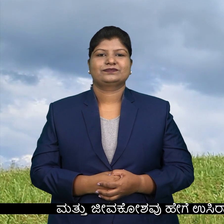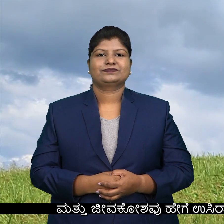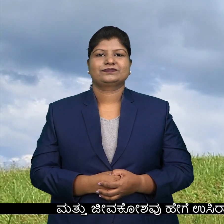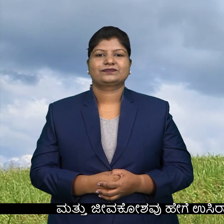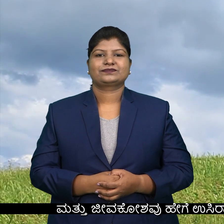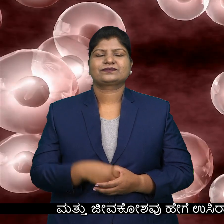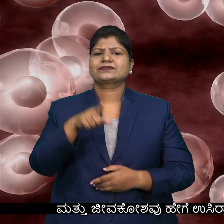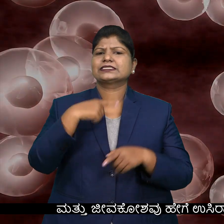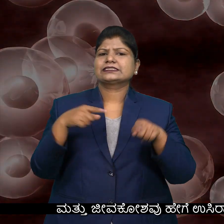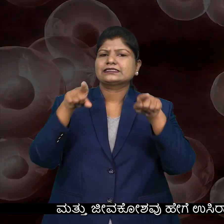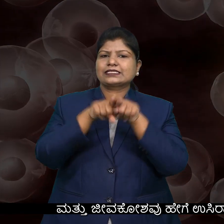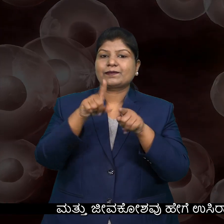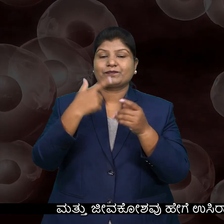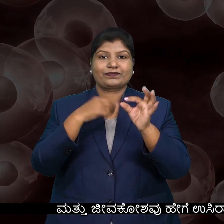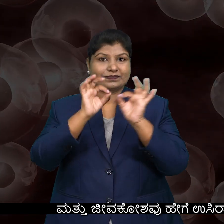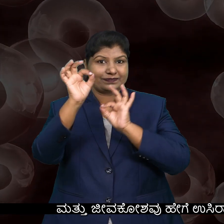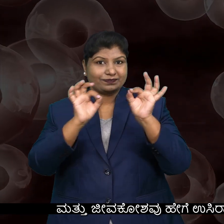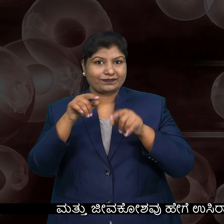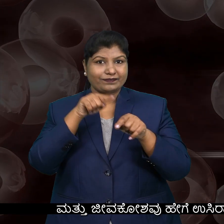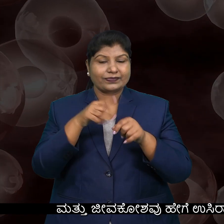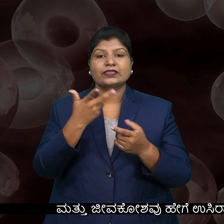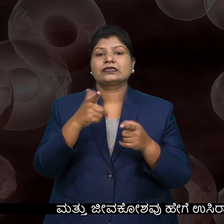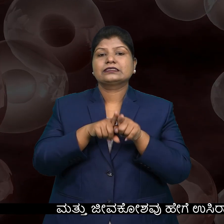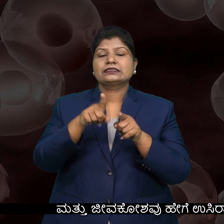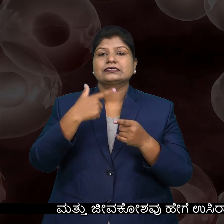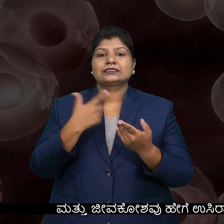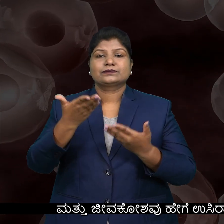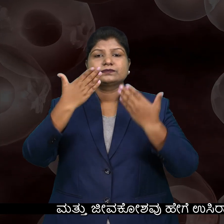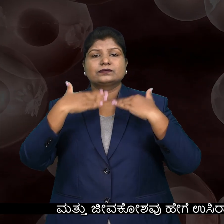ಮತ್ತು ಜೀವಕೋಶವು ಹೇಗೆ ಉಸಿರಾಡುತ್ತದೆ ಮತ್ತು ಶಕ್ತಿಯನ್ನು ನೀಡುತ್ತದೆ.